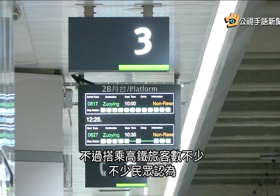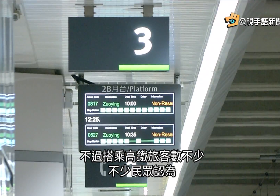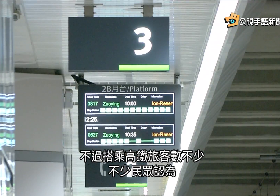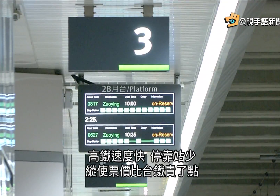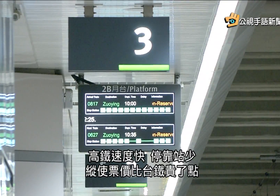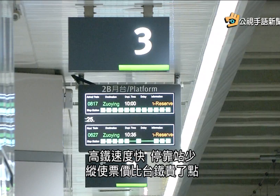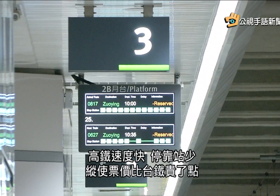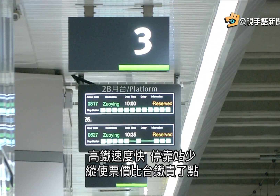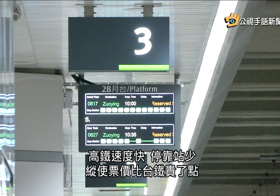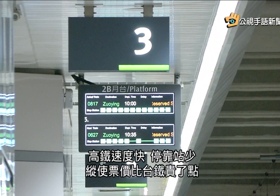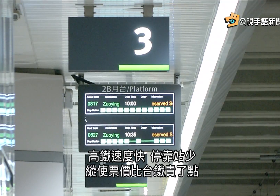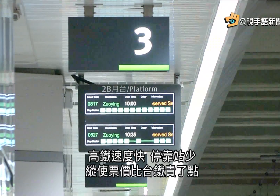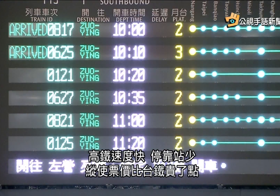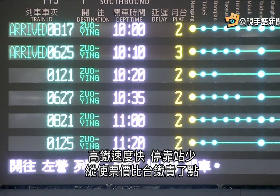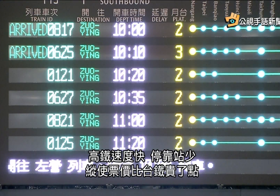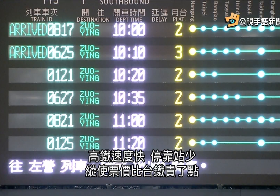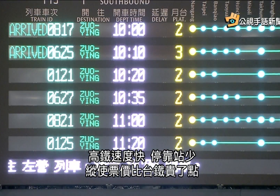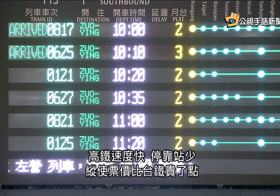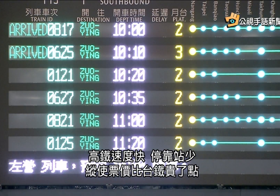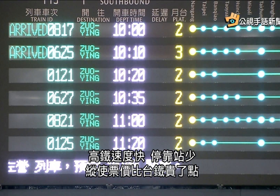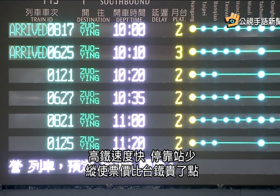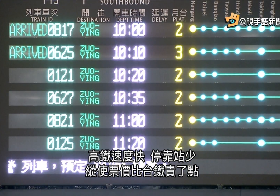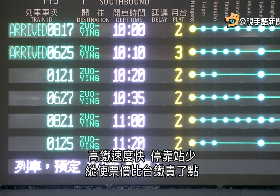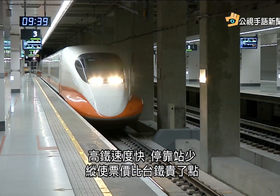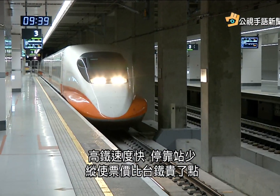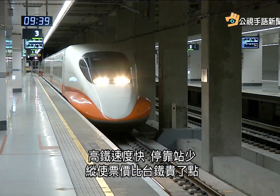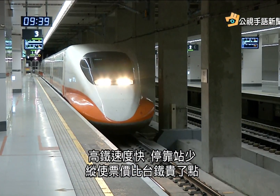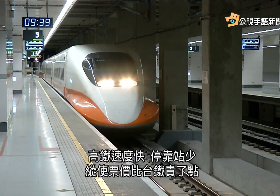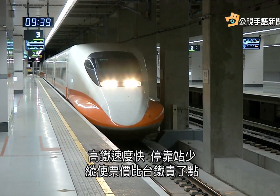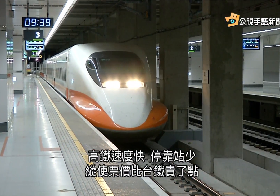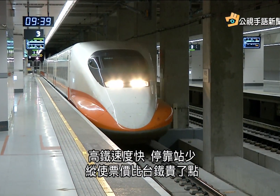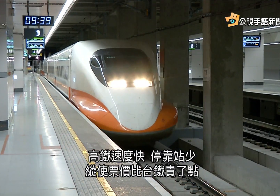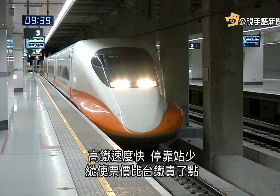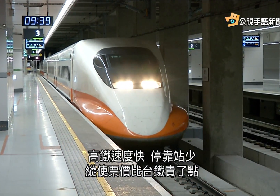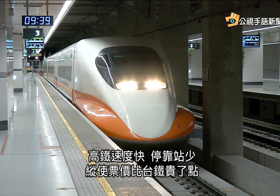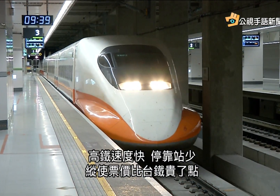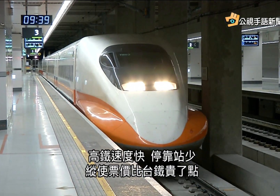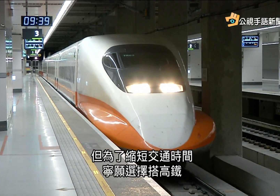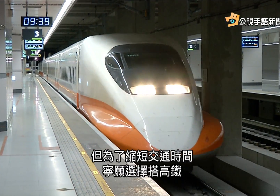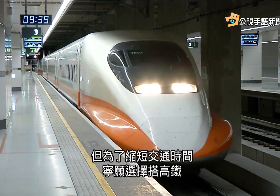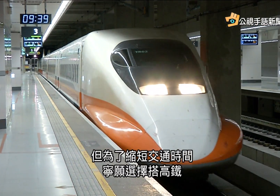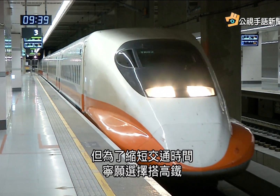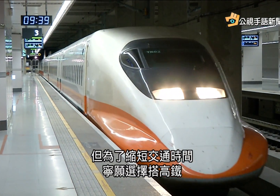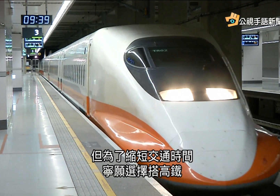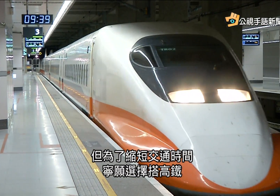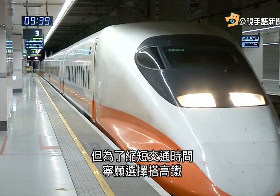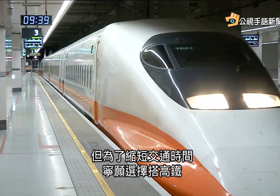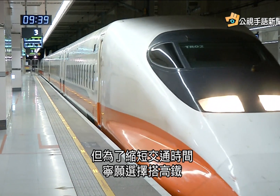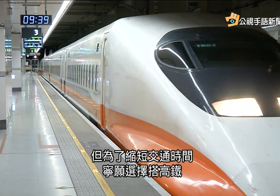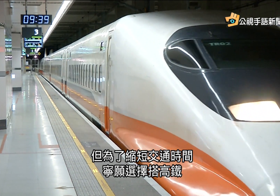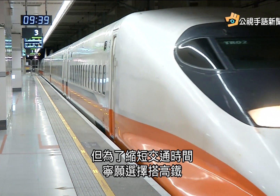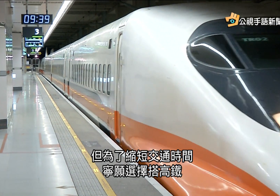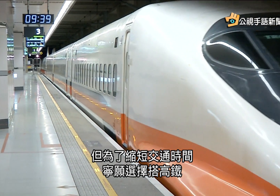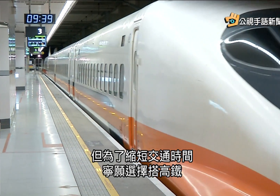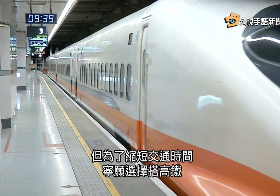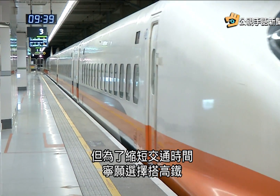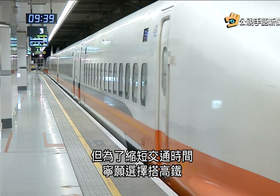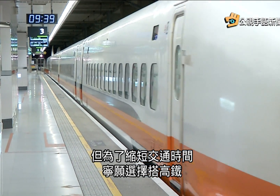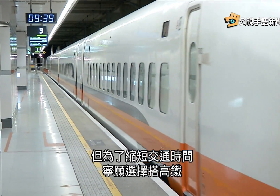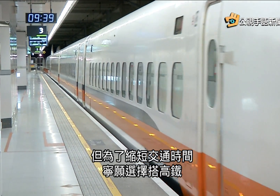高铁速度快，停靠站少，纵使票价比台铁贵了点，但为了缩短交通时间，宁愿选择搭高铁。